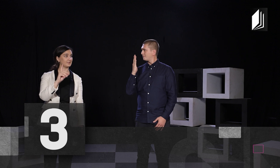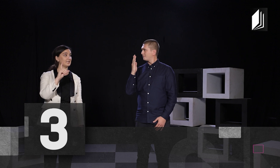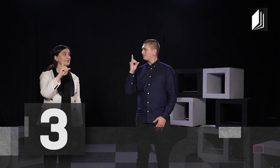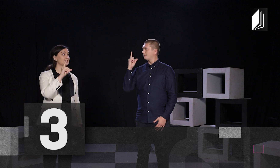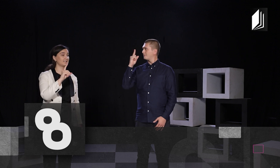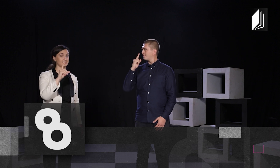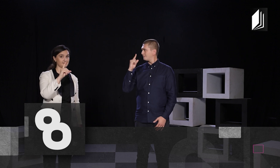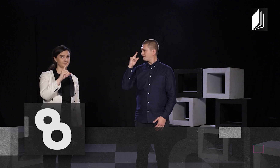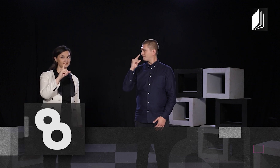Z